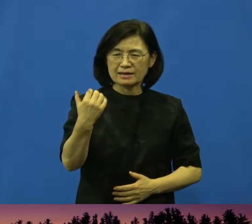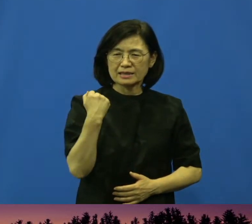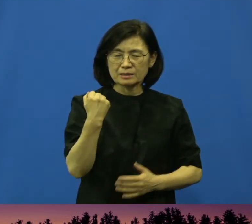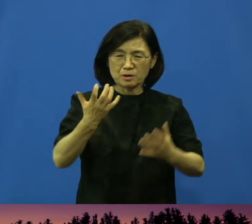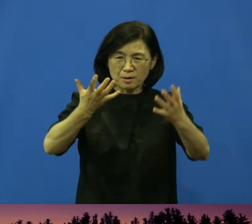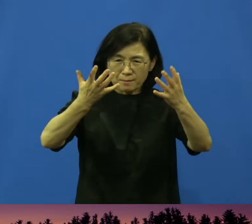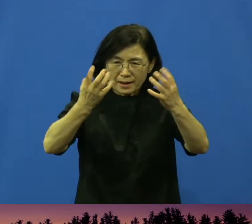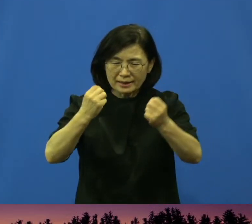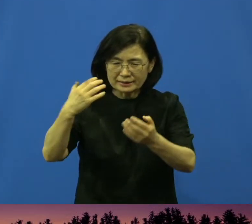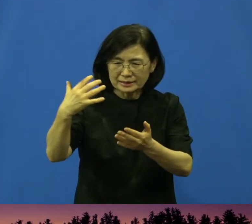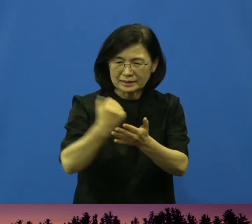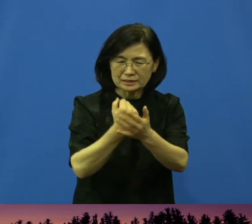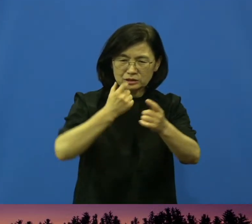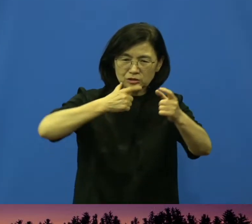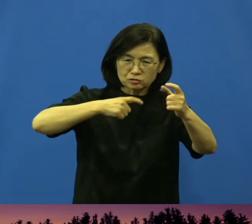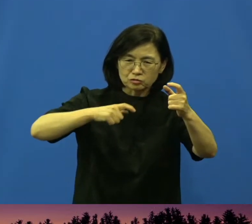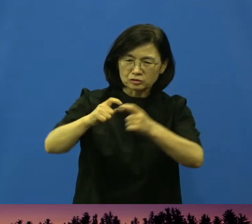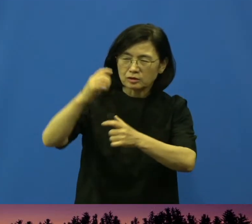하나님을 의지하지 않는 거예요.